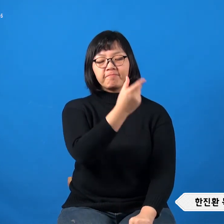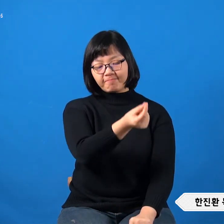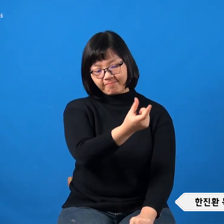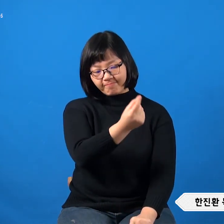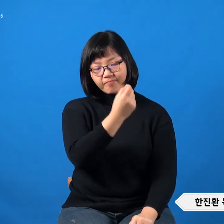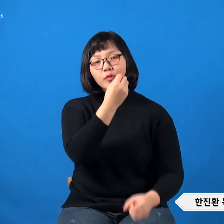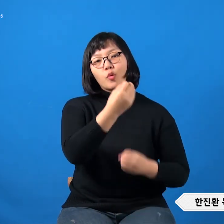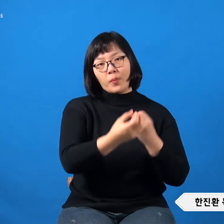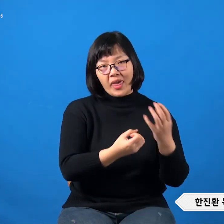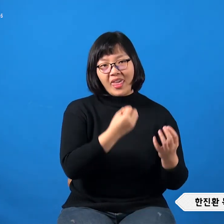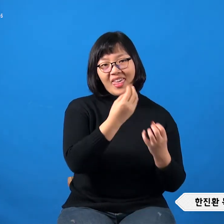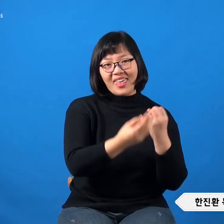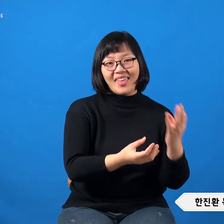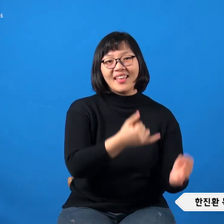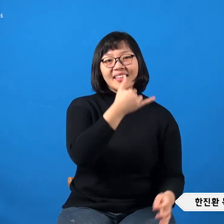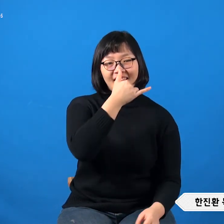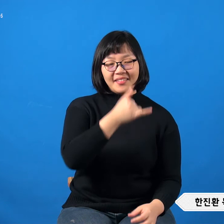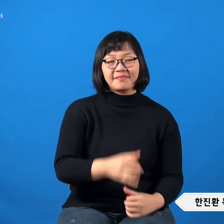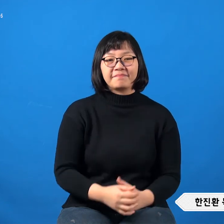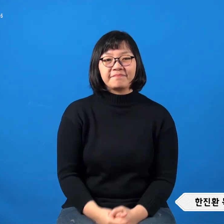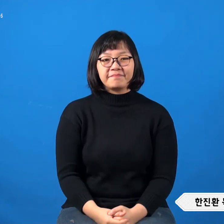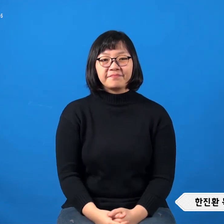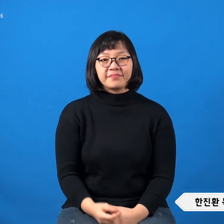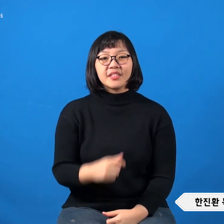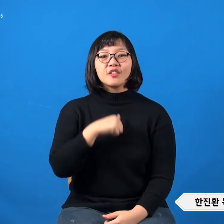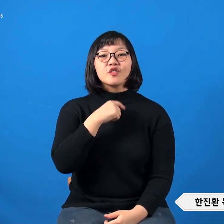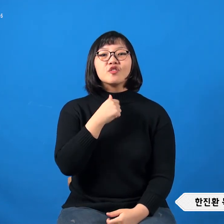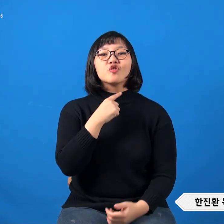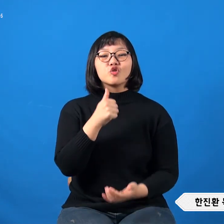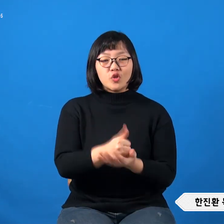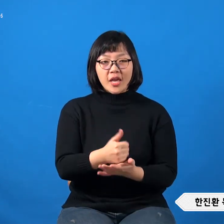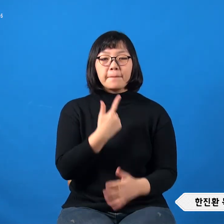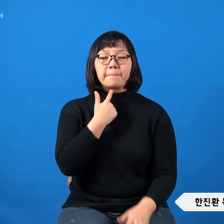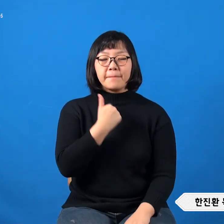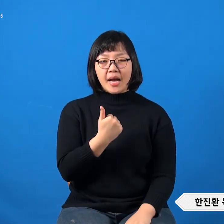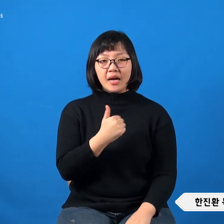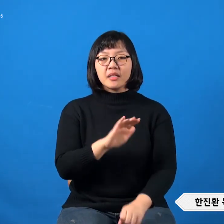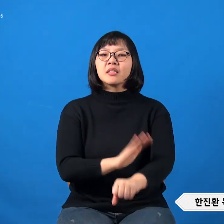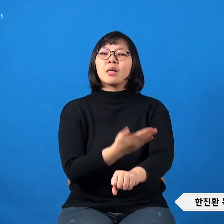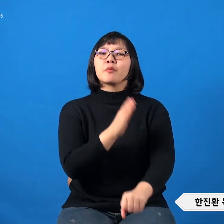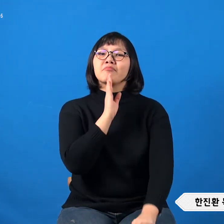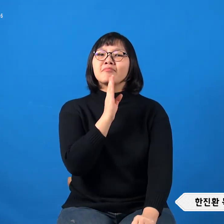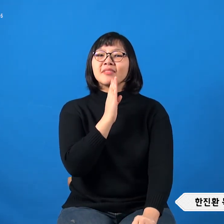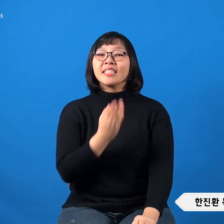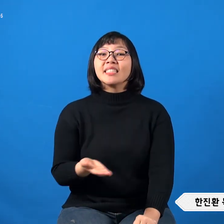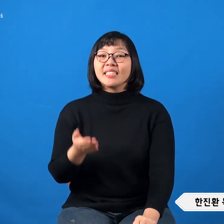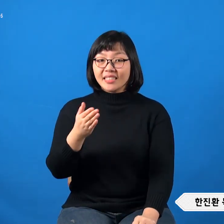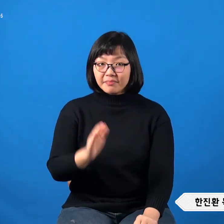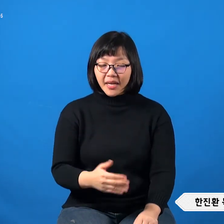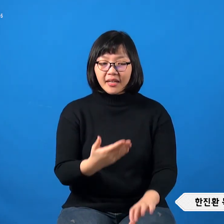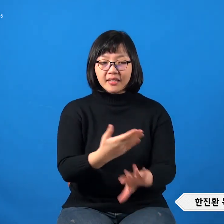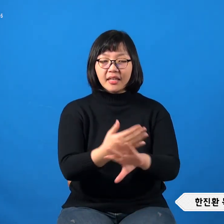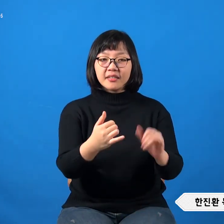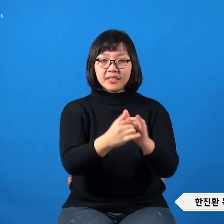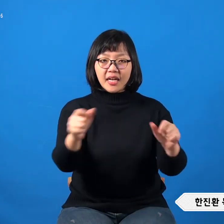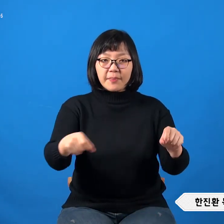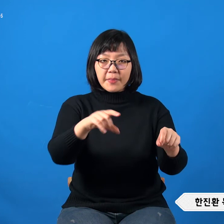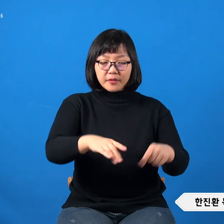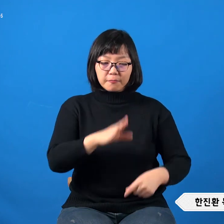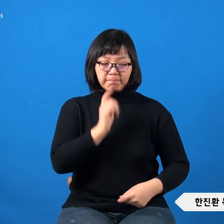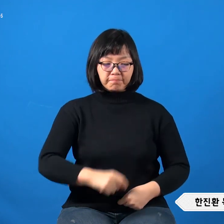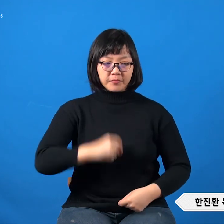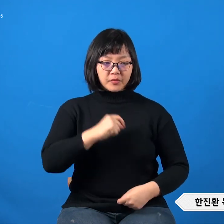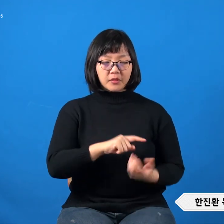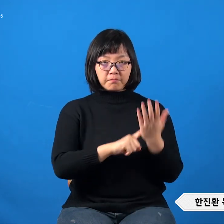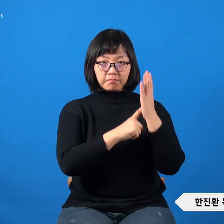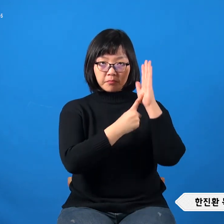합니다. 위대한 고백이죠. 죄를 지은 것은 잘못이지만은 그것을 만인 앞에서 고백하는 것은 위대한